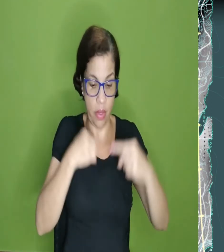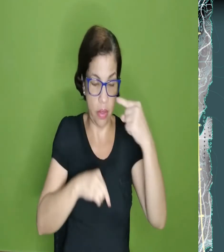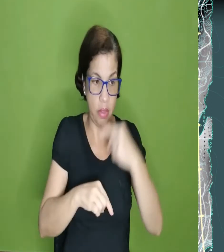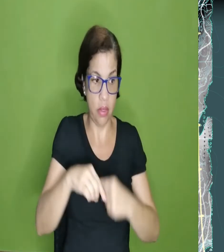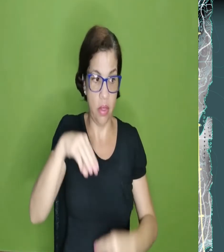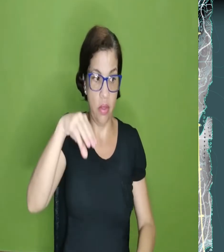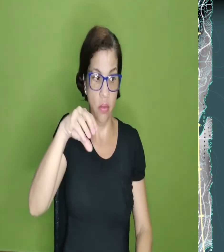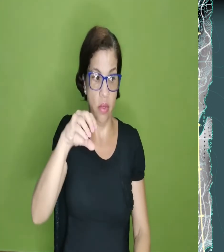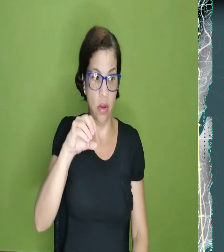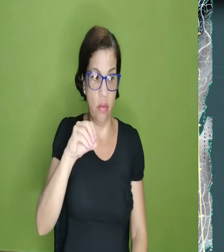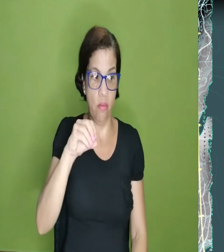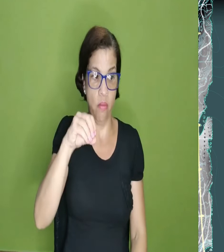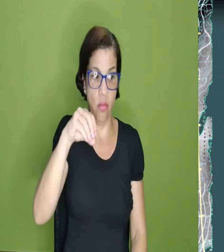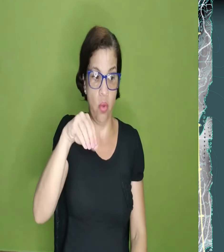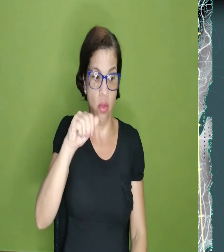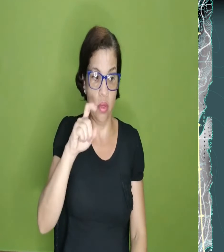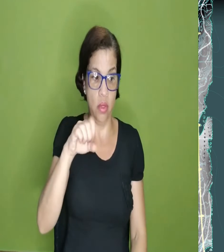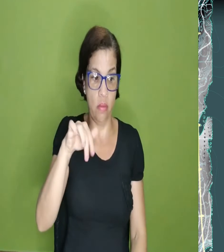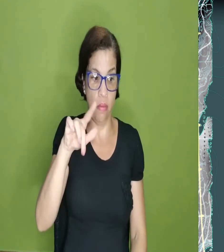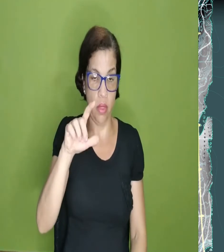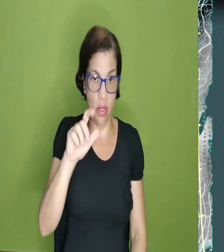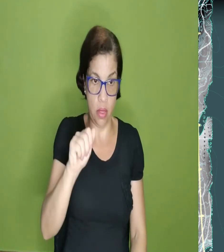pela monoamina oxidase e pela